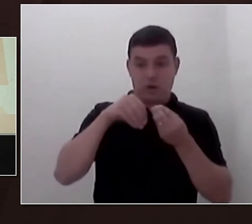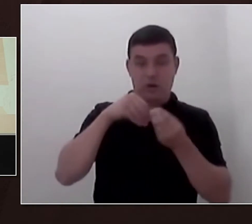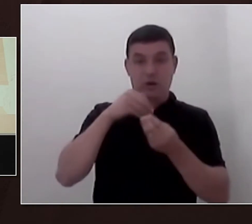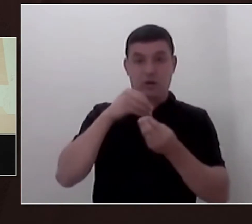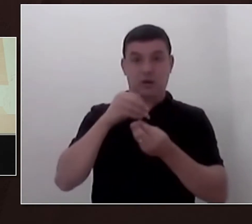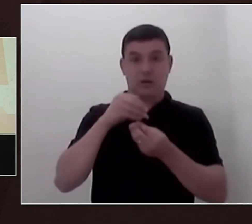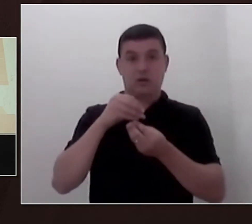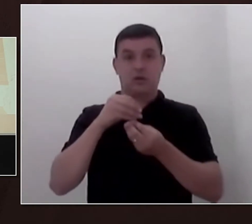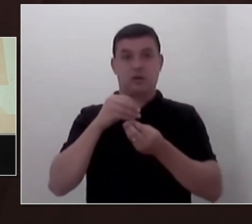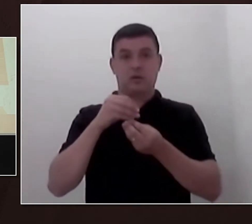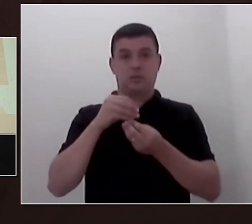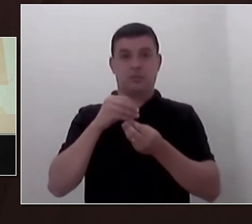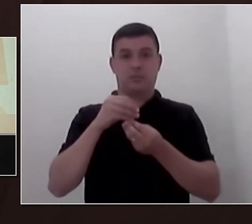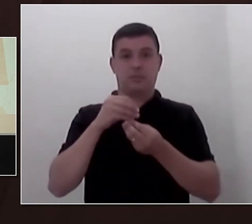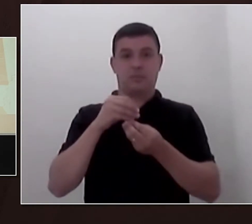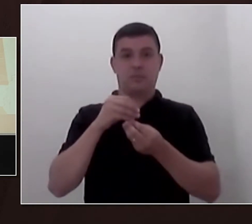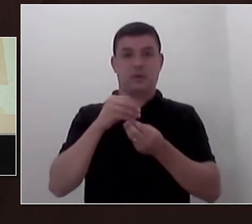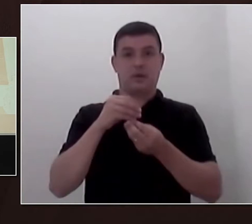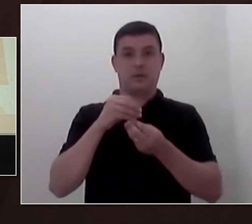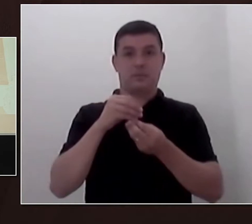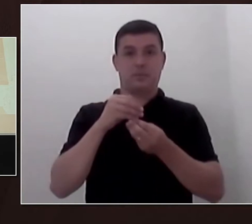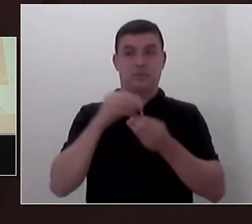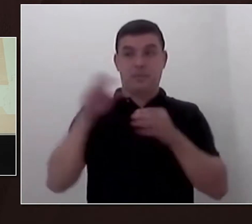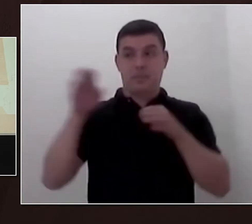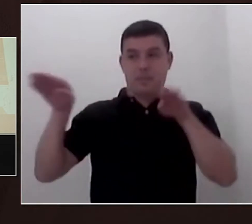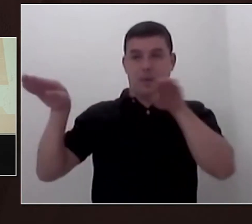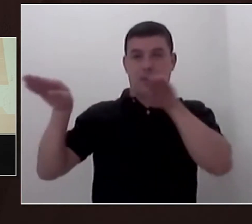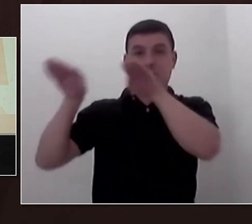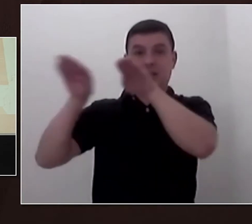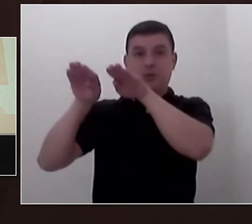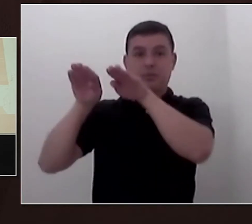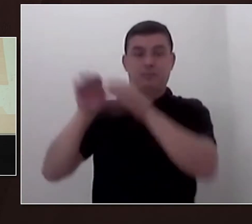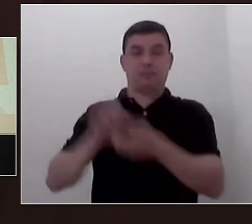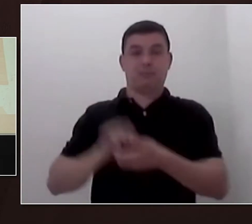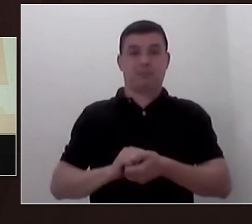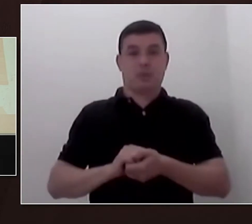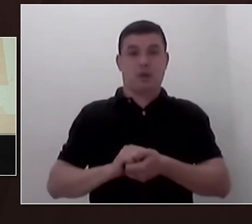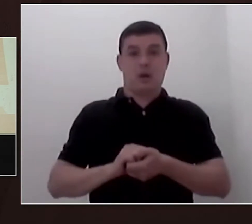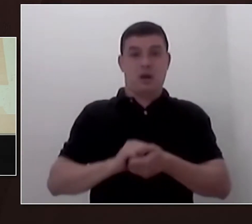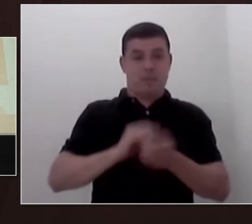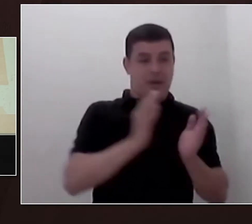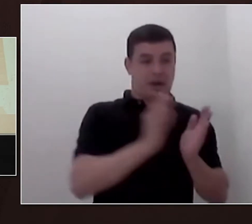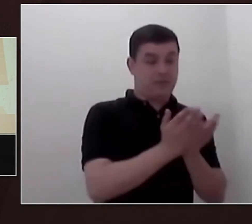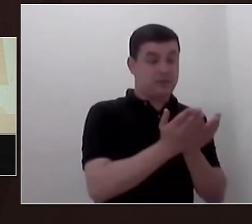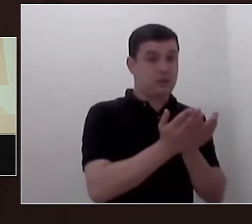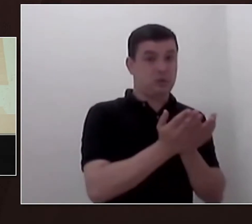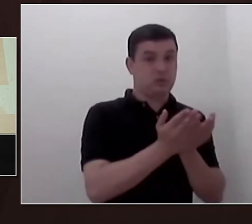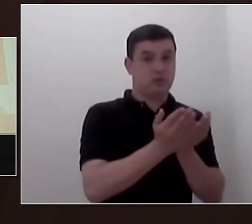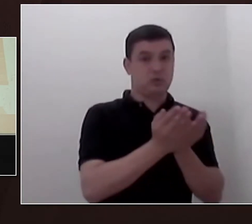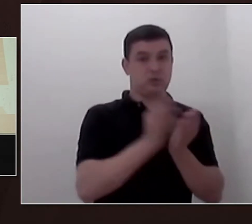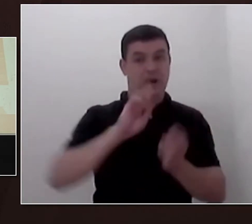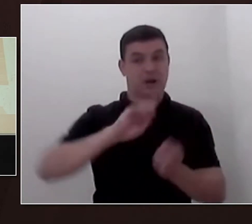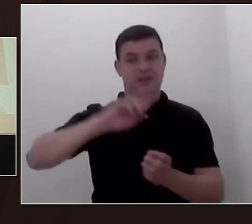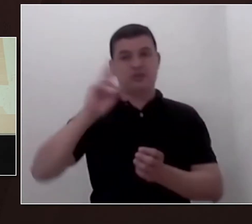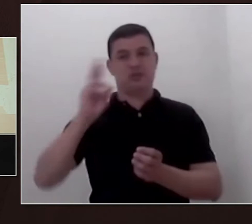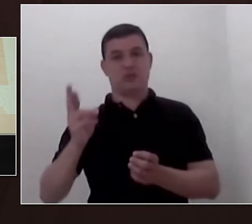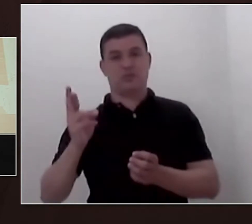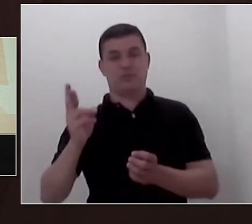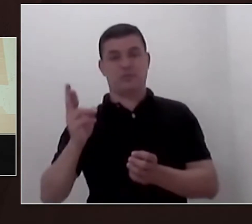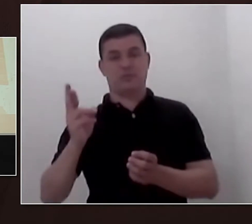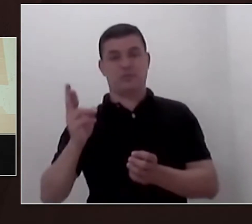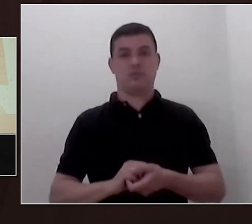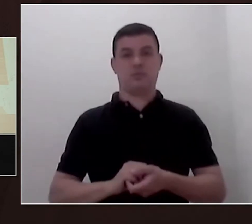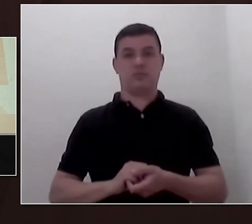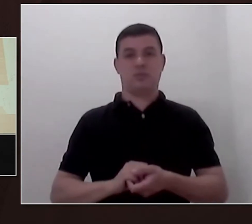tá? Este era o fermento da escola alexandrina. Isso levou Orígenes e seus seguidores a muitos